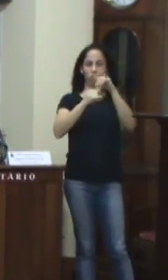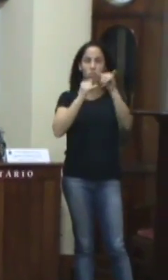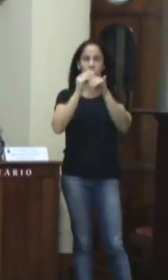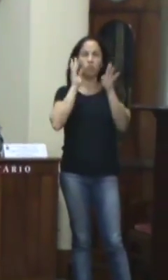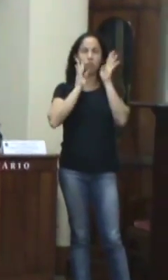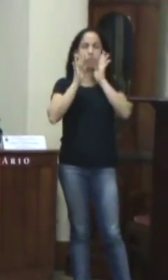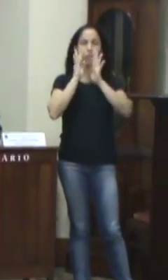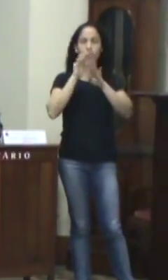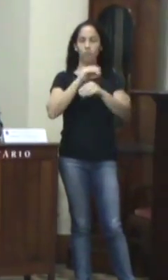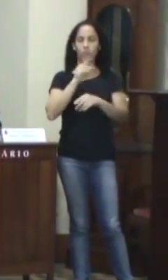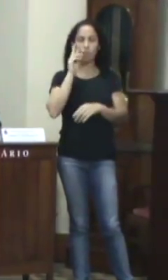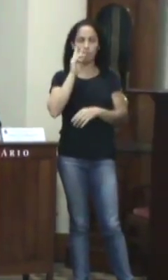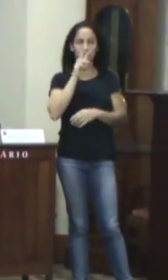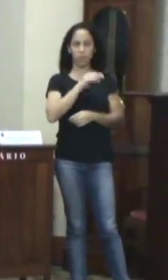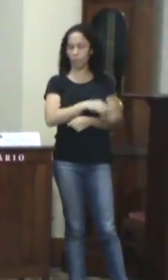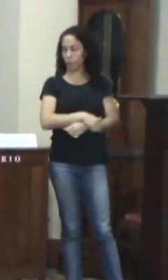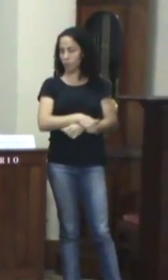assistem.